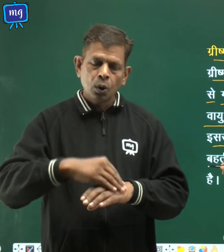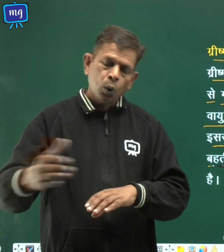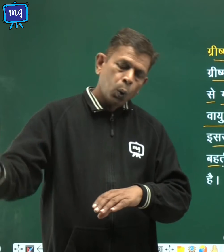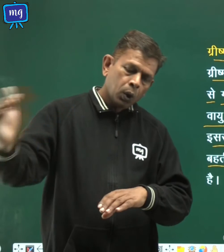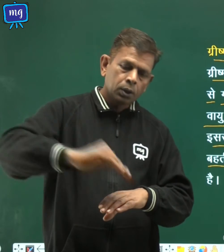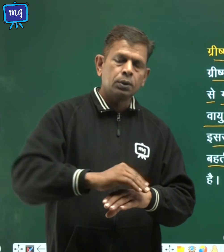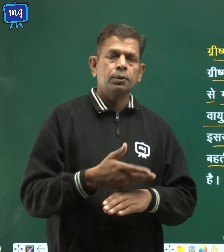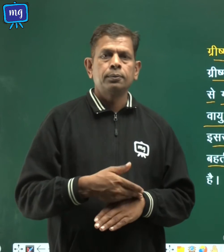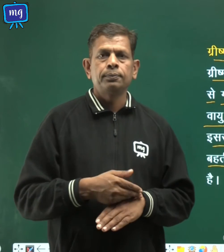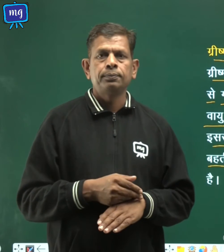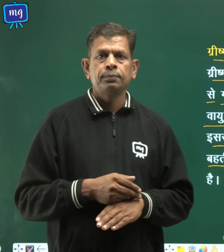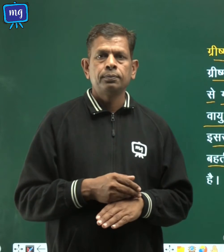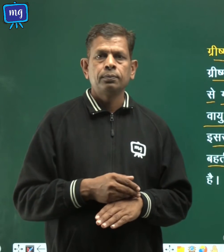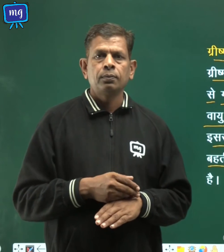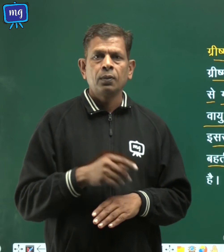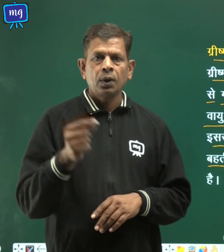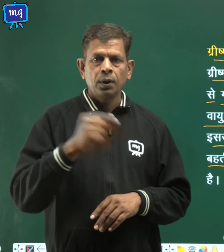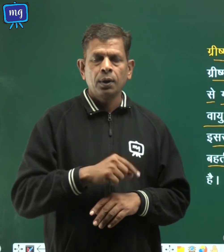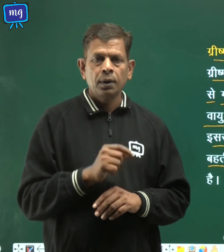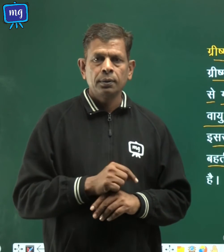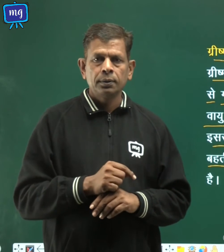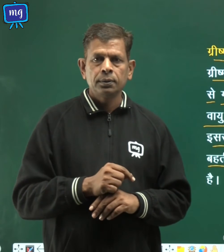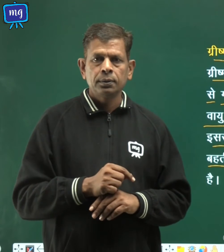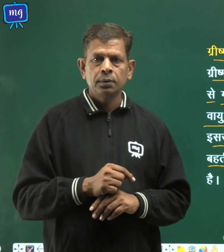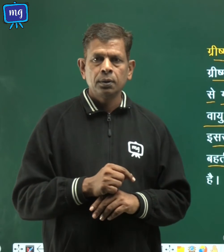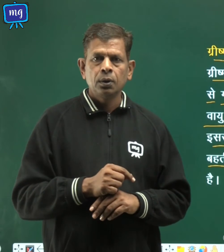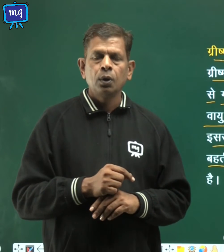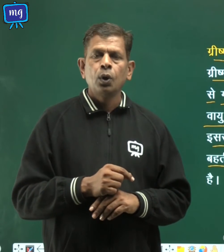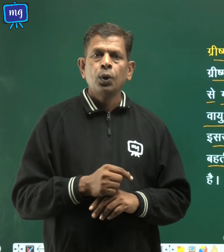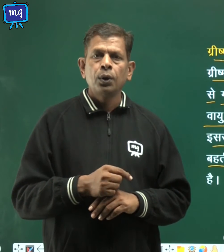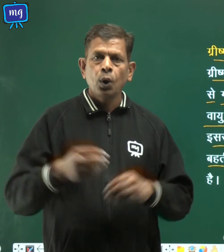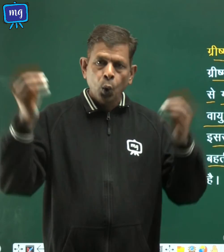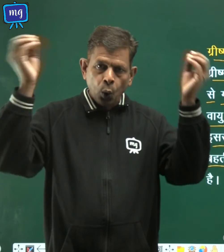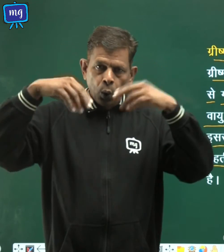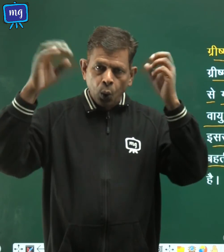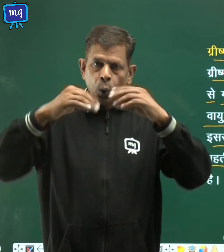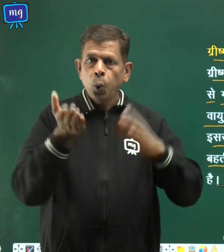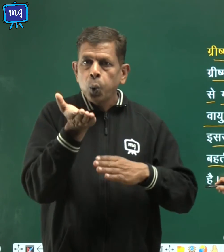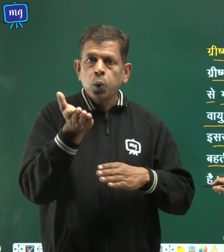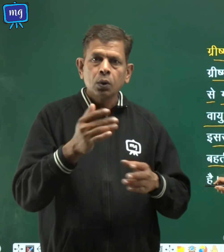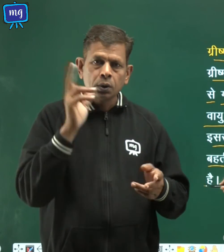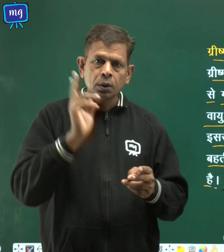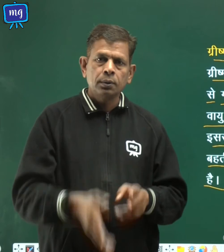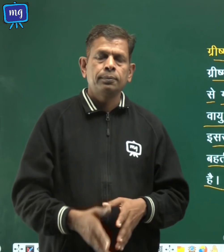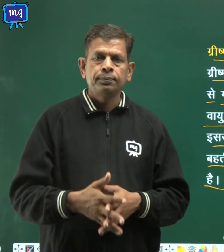बहती है, यह मानसून पवन होती है।